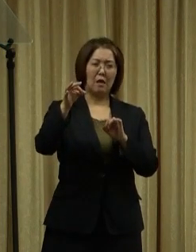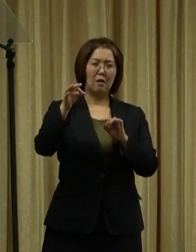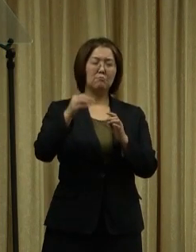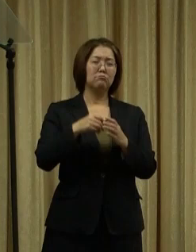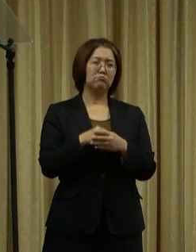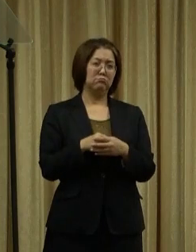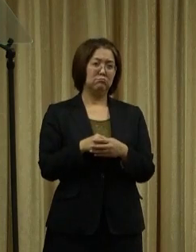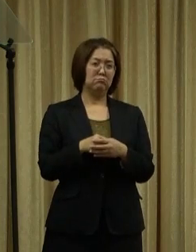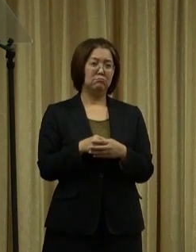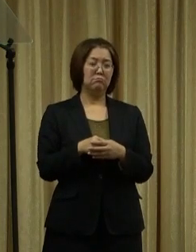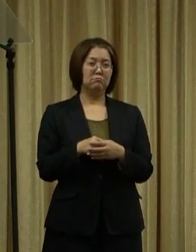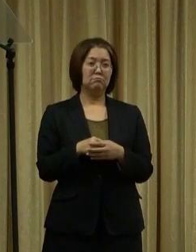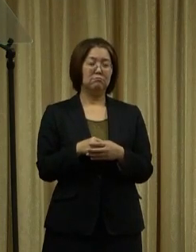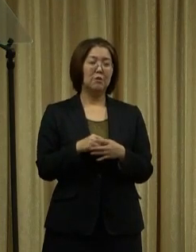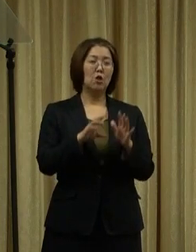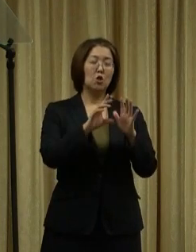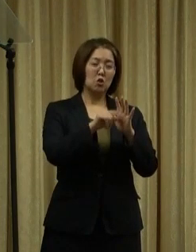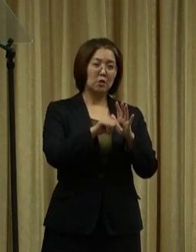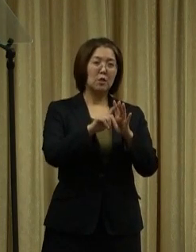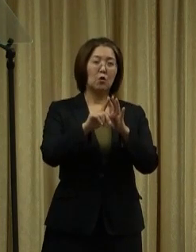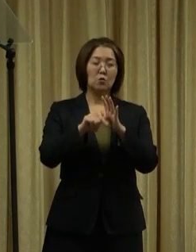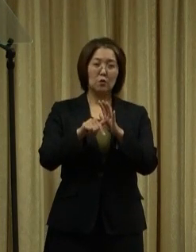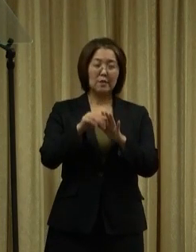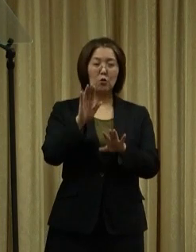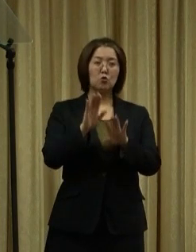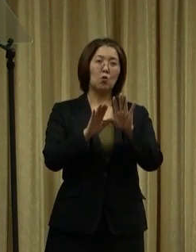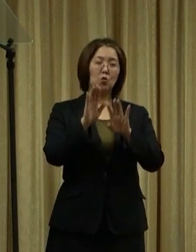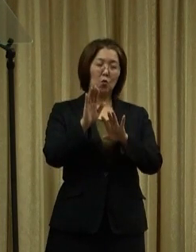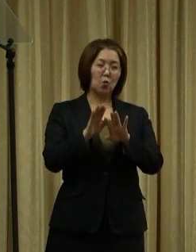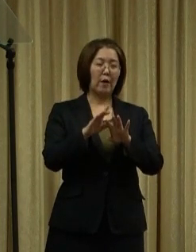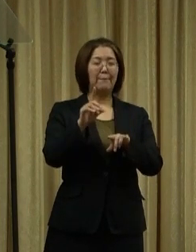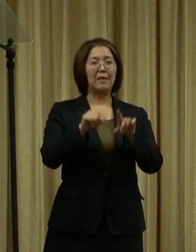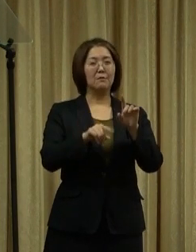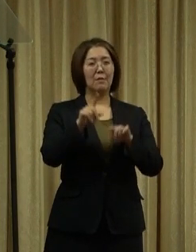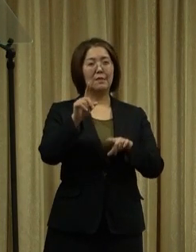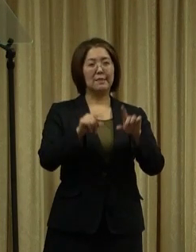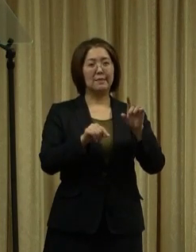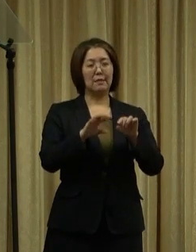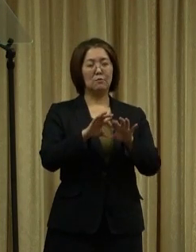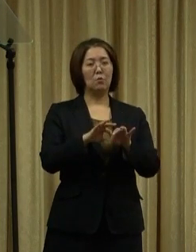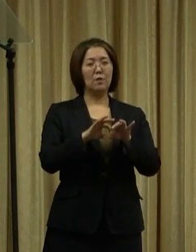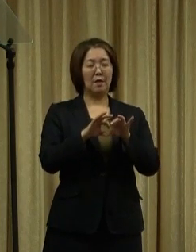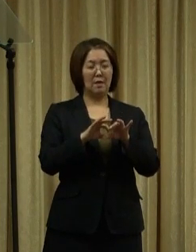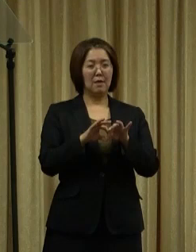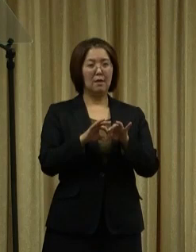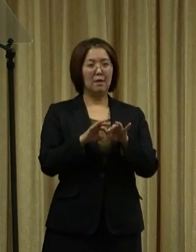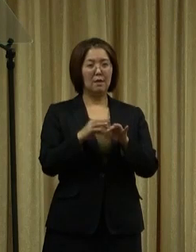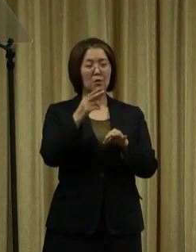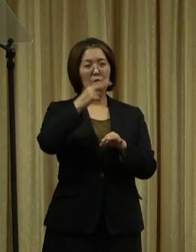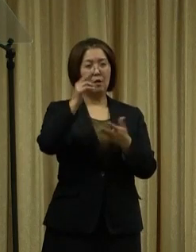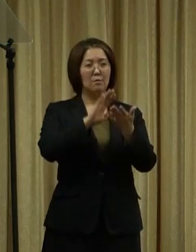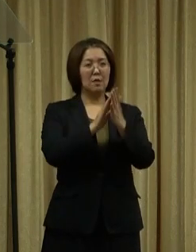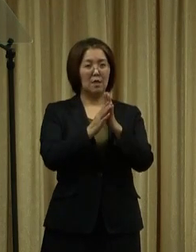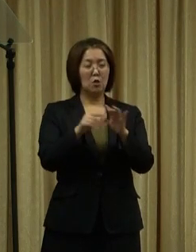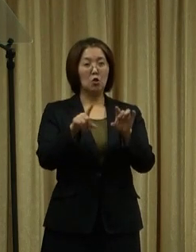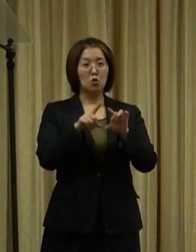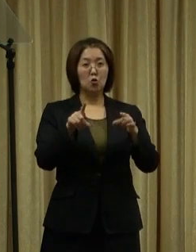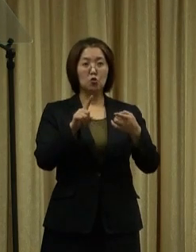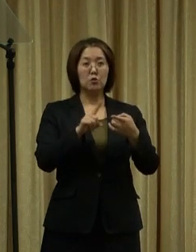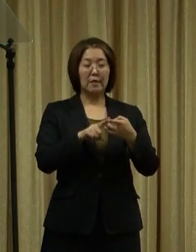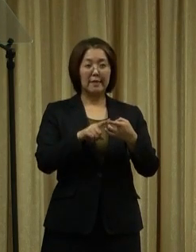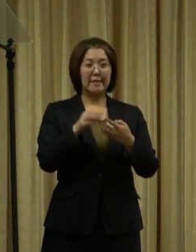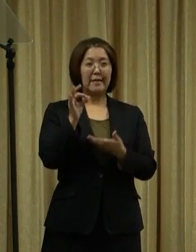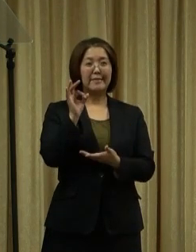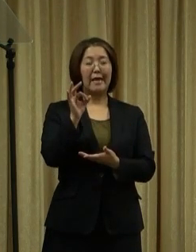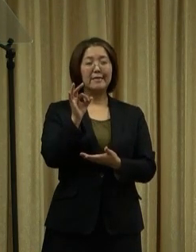あまあ、その時その時のいろんな事情があります。ですからまあ、いわゆる富山県の標準的な財政規模